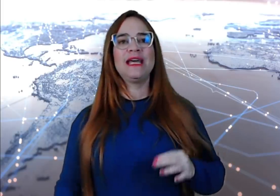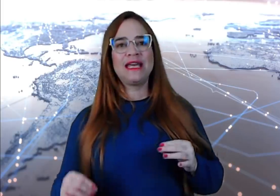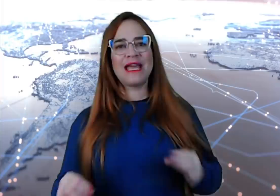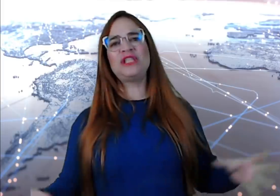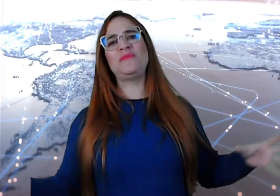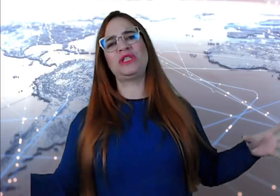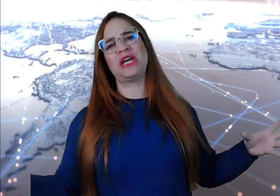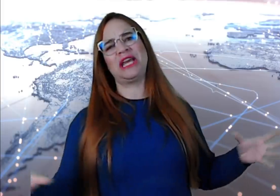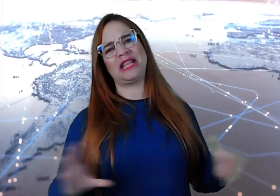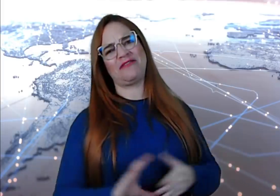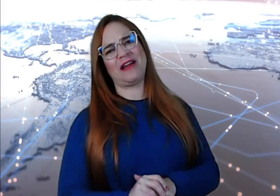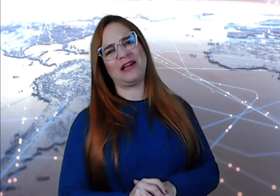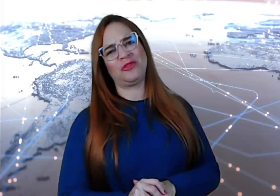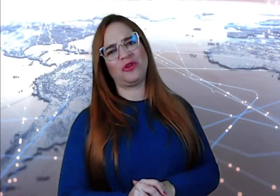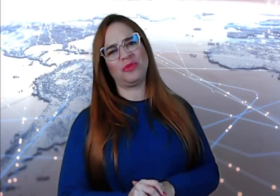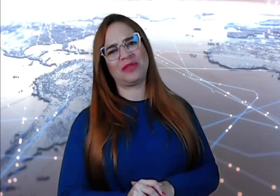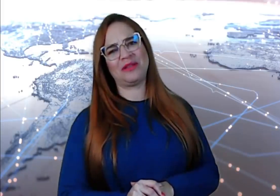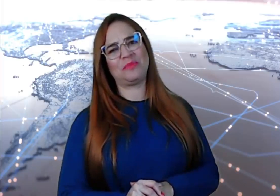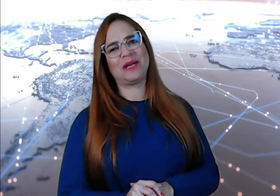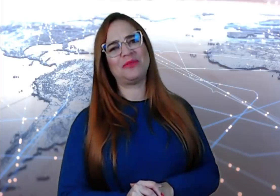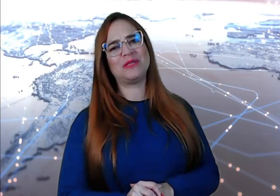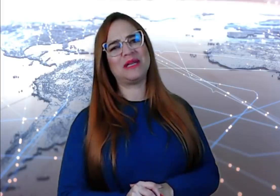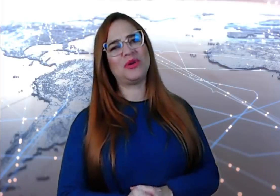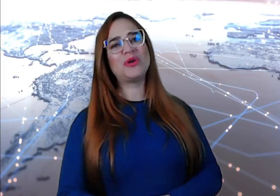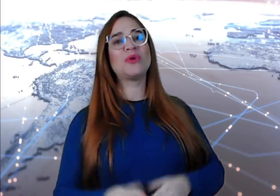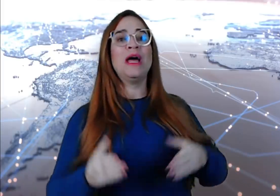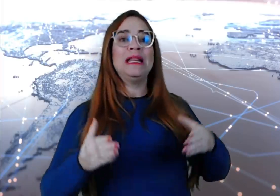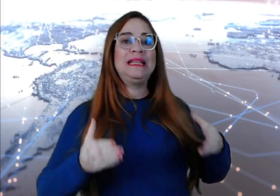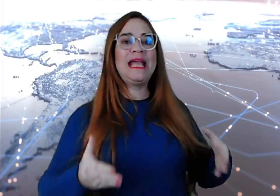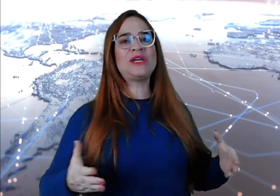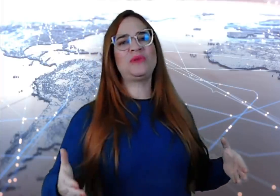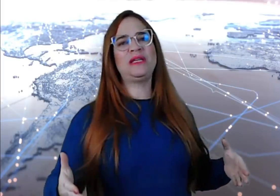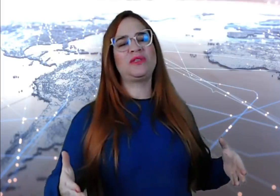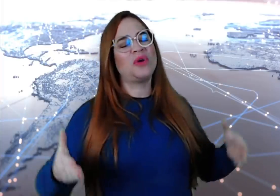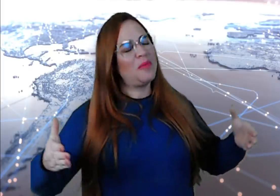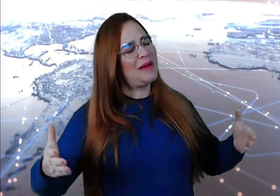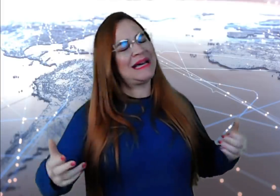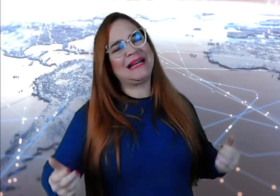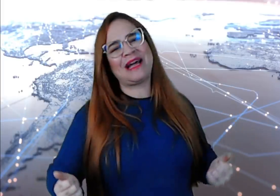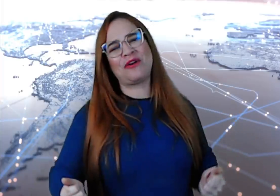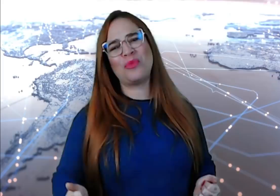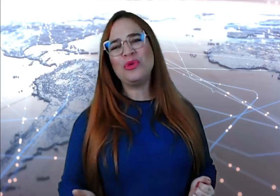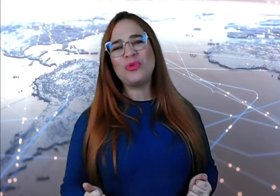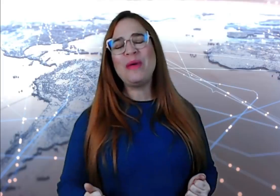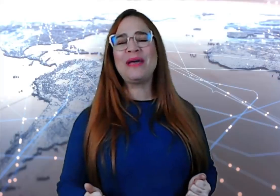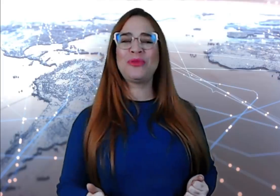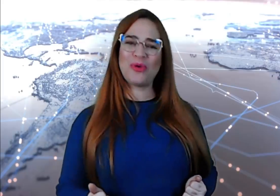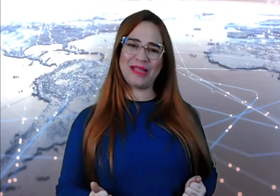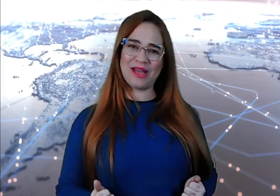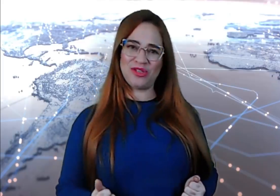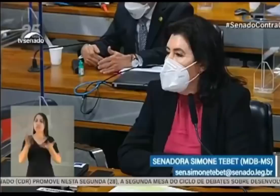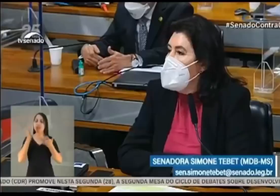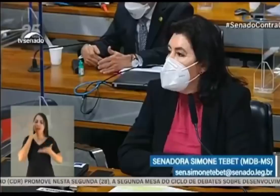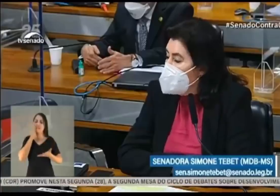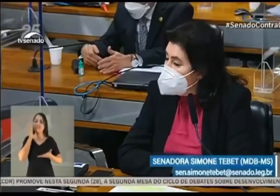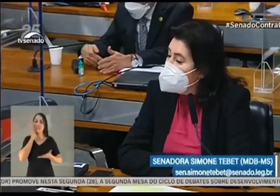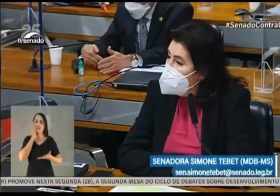que admite que queria ter falado o nome do tal deputado misterioso desde o início, mas que ele estava com muito medo, coitadinho. Pode falar o